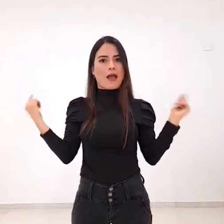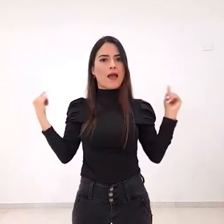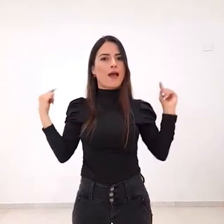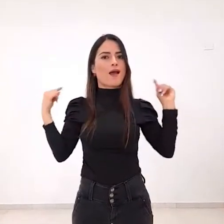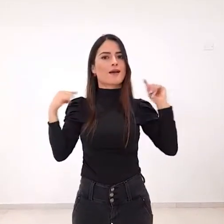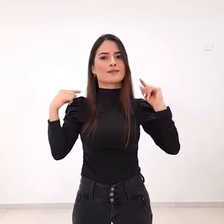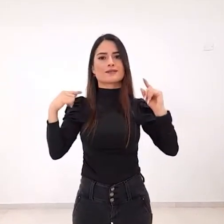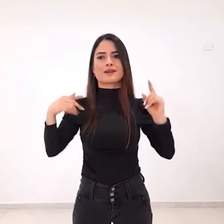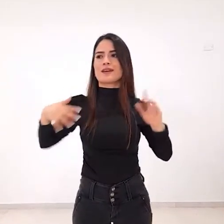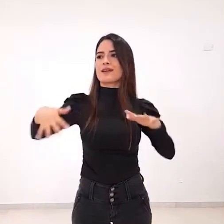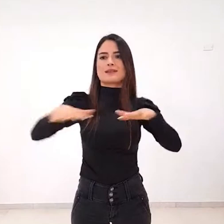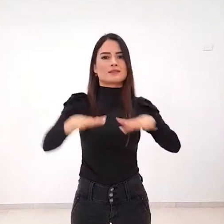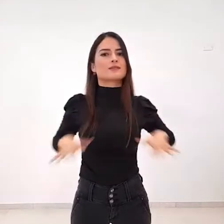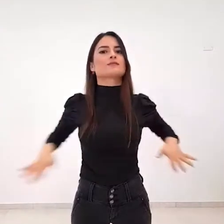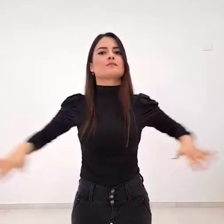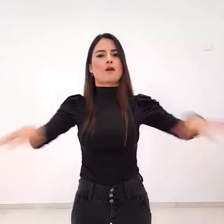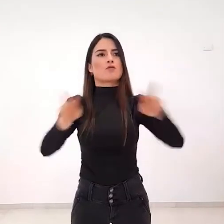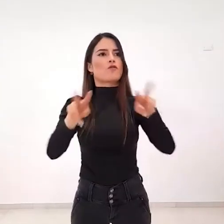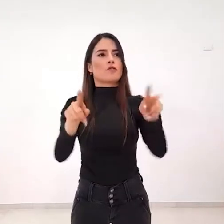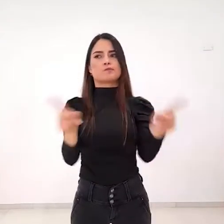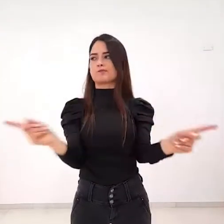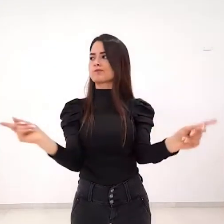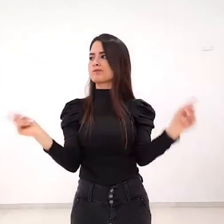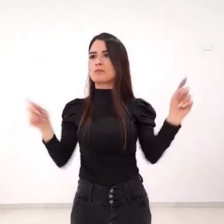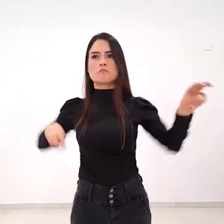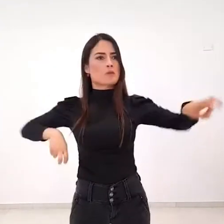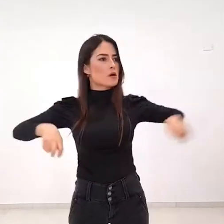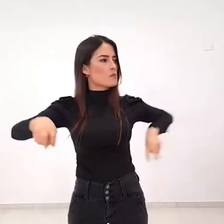el editor de la movilidad